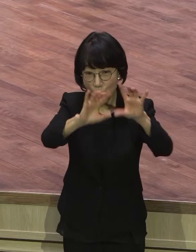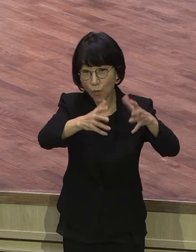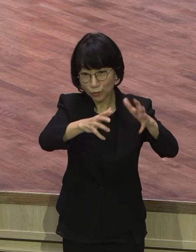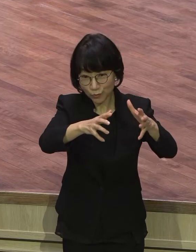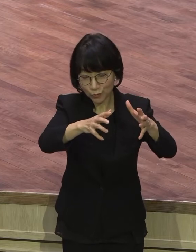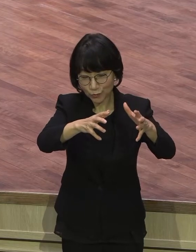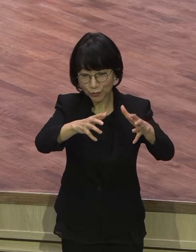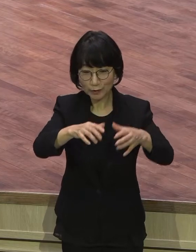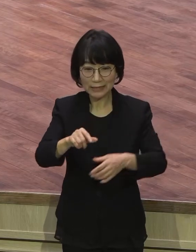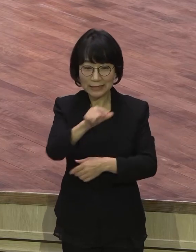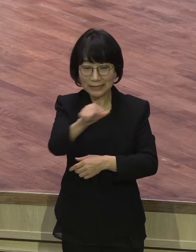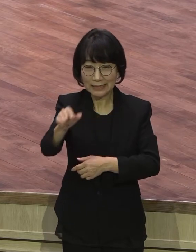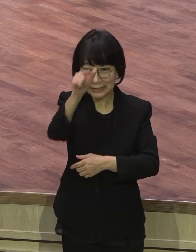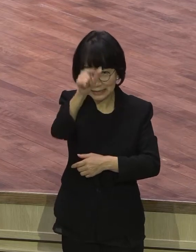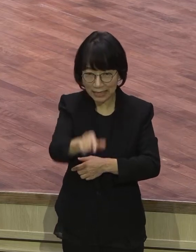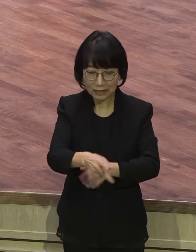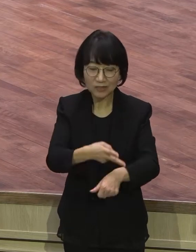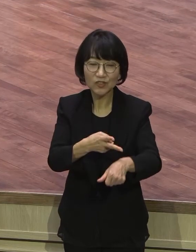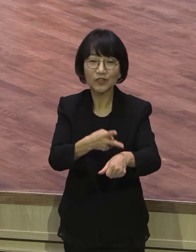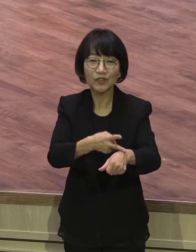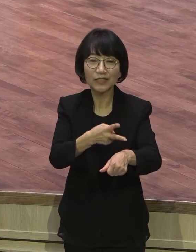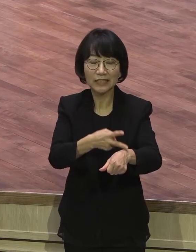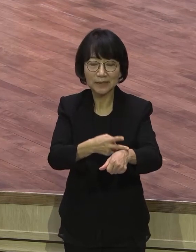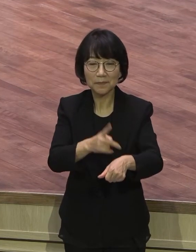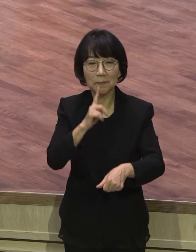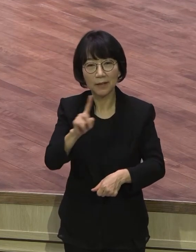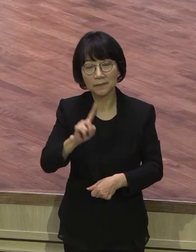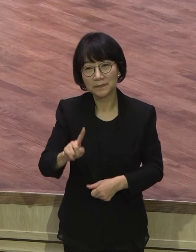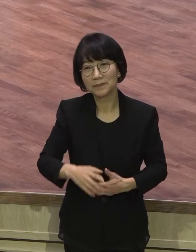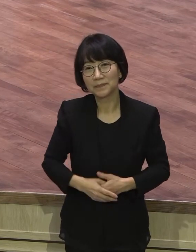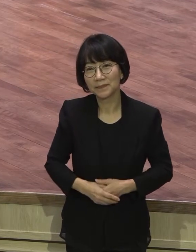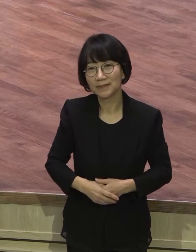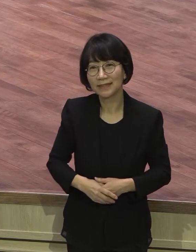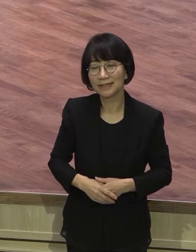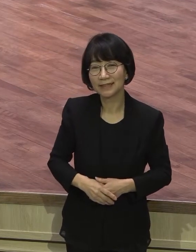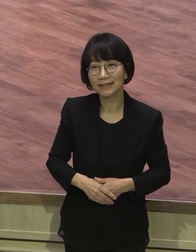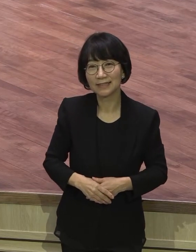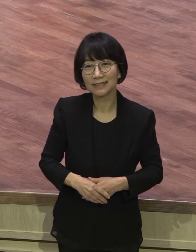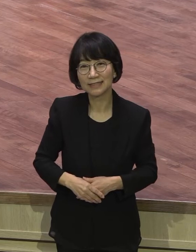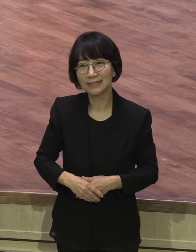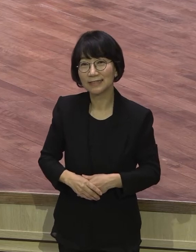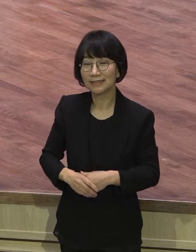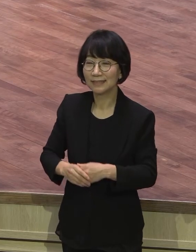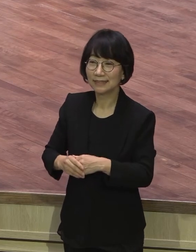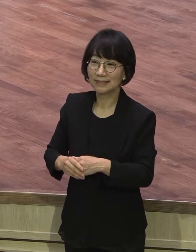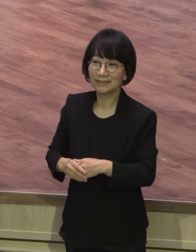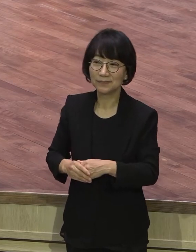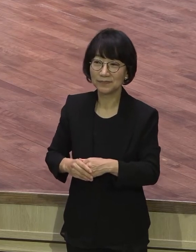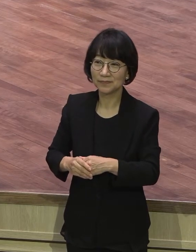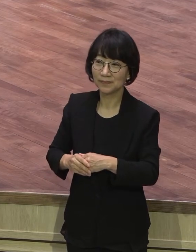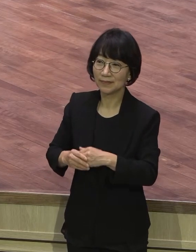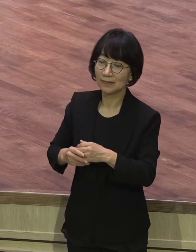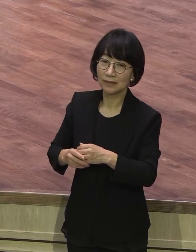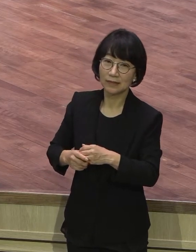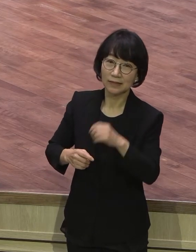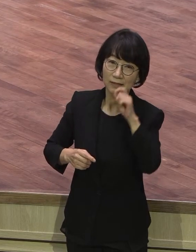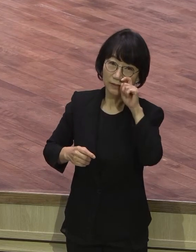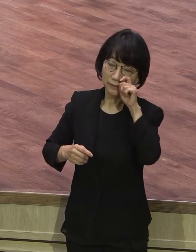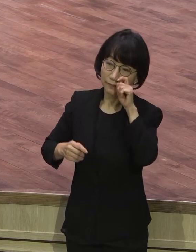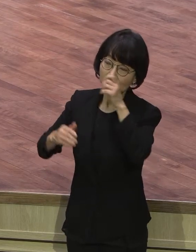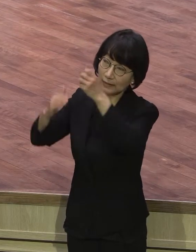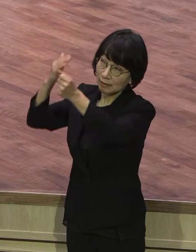호주 신학 교수인 데이비드 팀스라는 분이 이런 말을 했어요. 하나님의 나라가 임하게